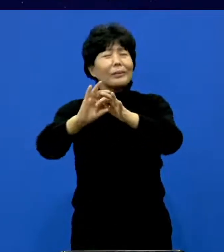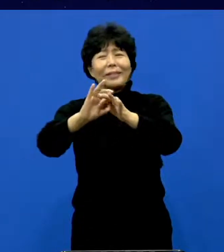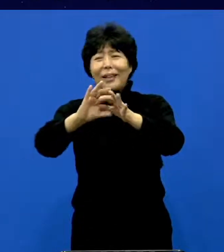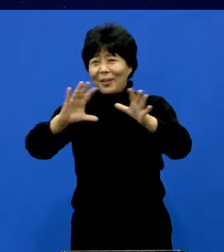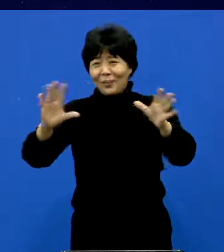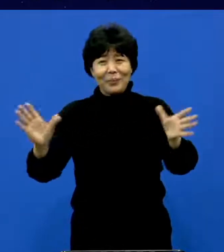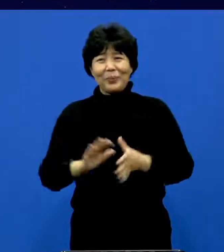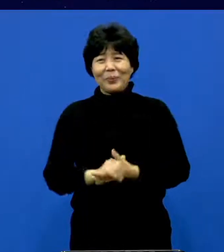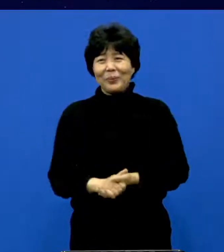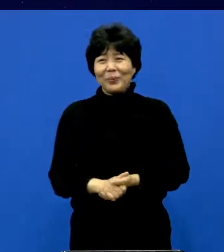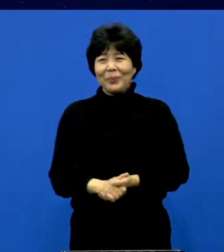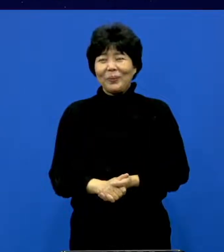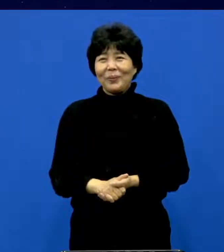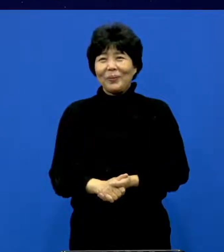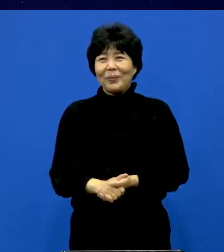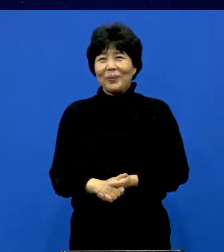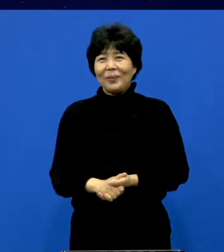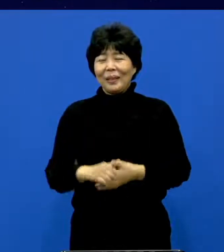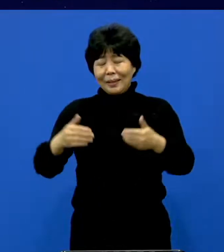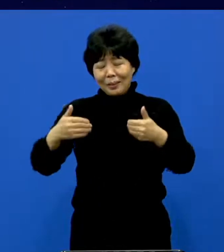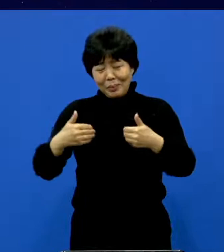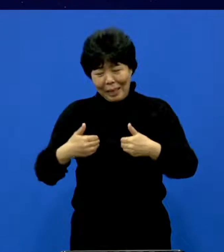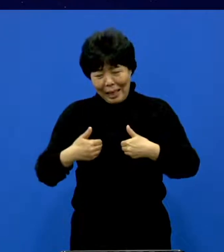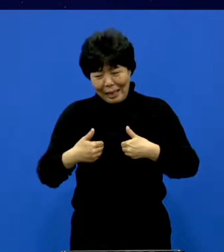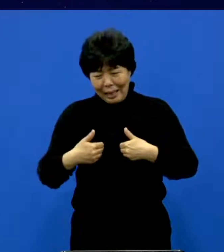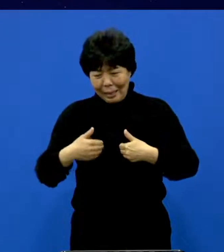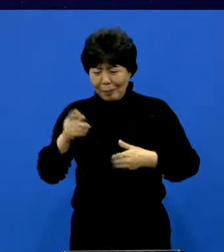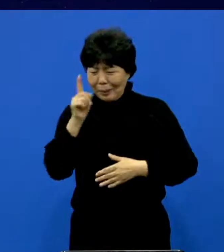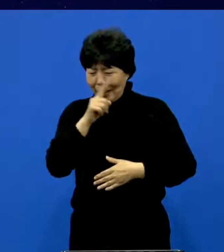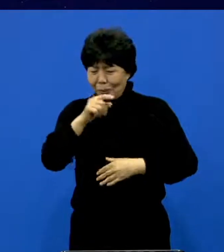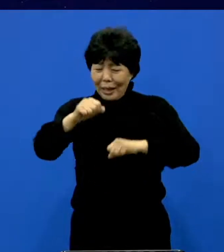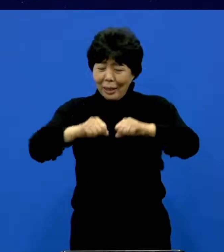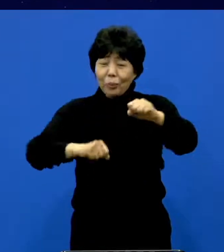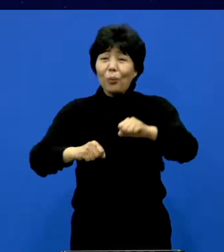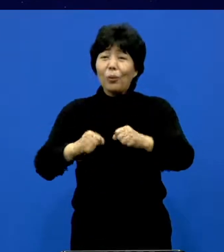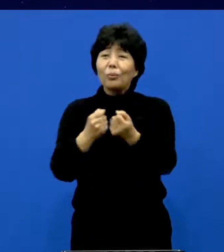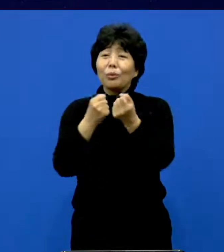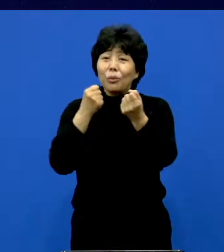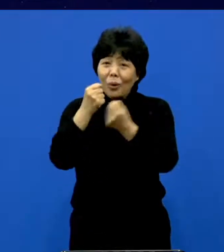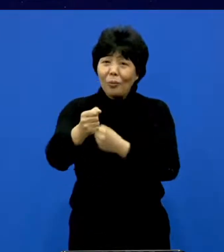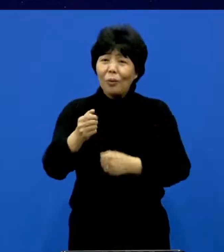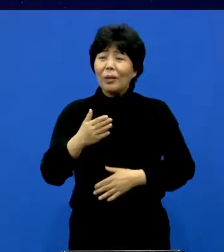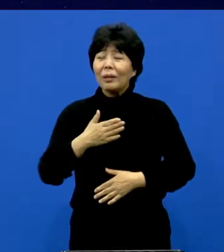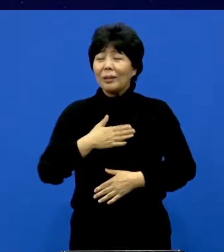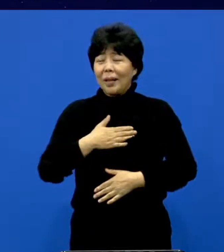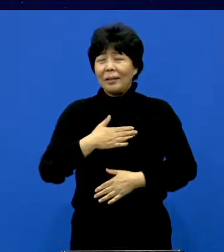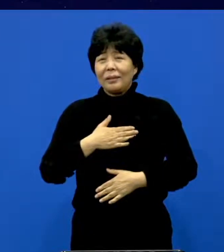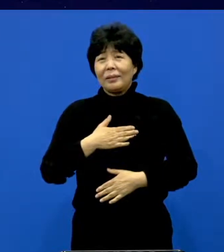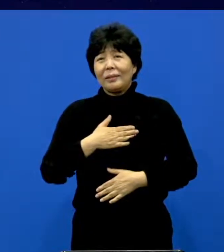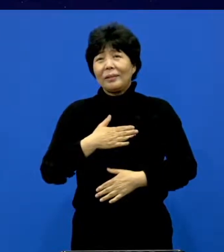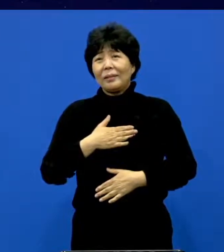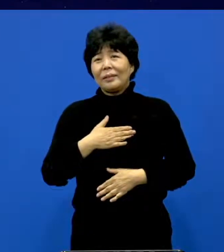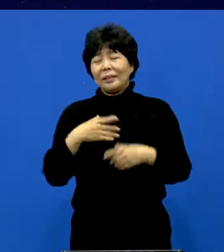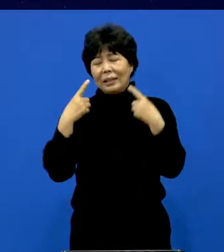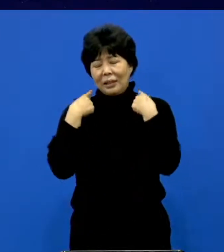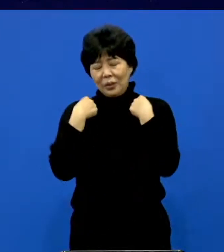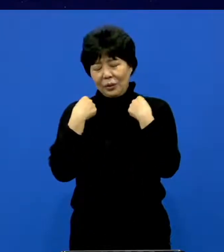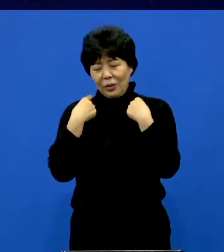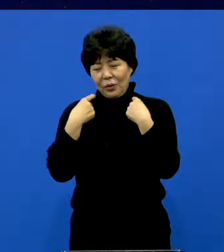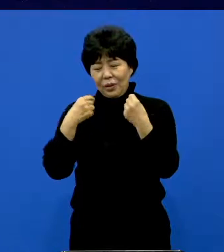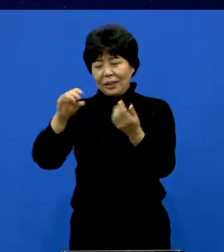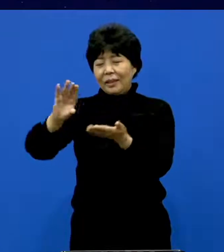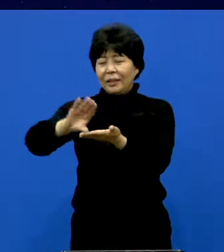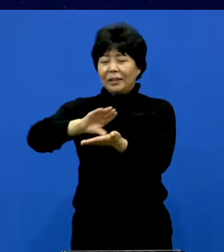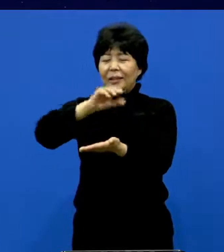사람이 나에게 다양한 방식으로 나에게 행동한다 할지라도 나는 동일한 방식으로 그리스도의 모습을,